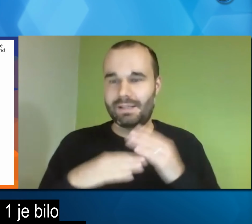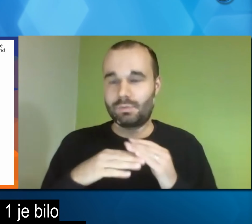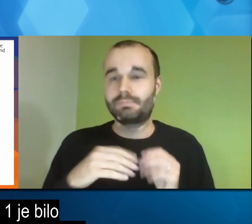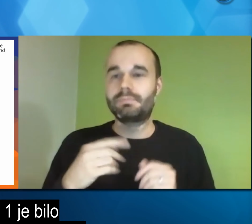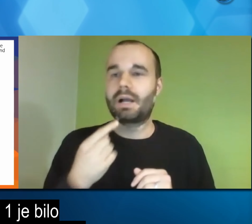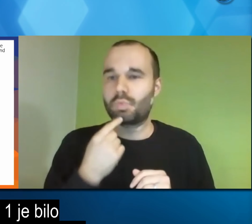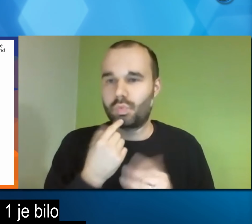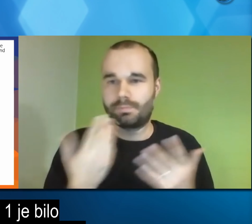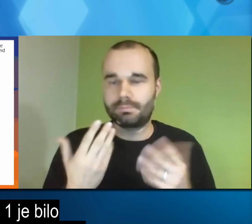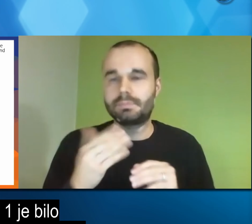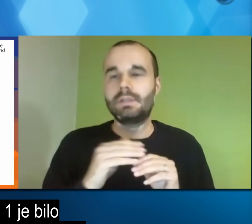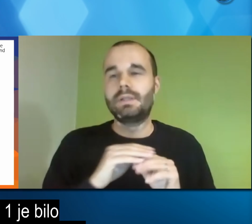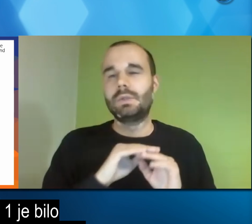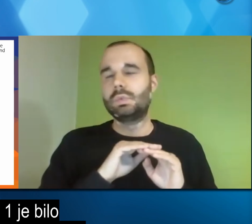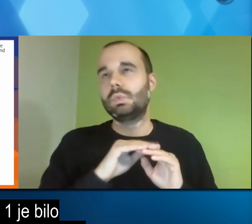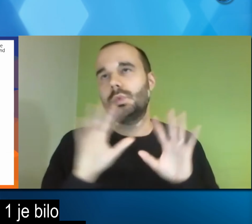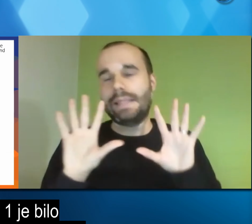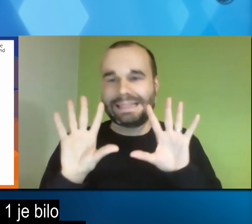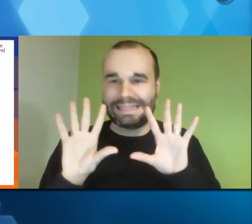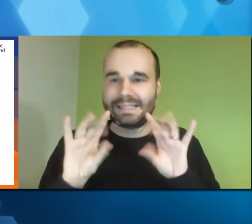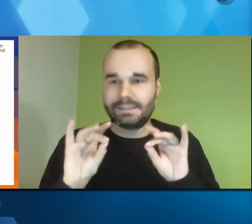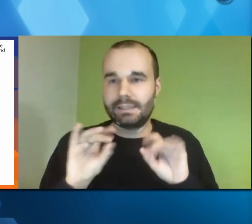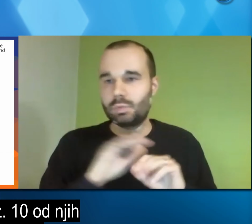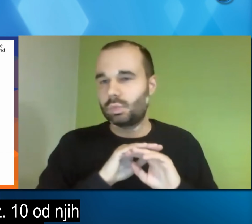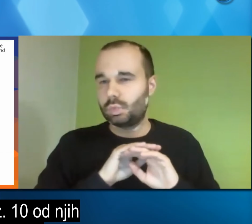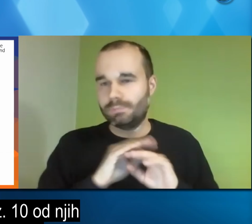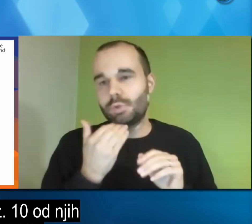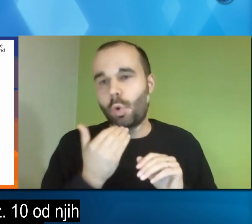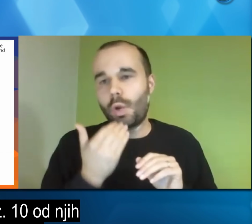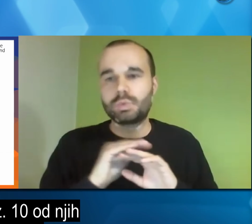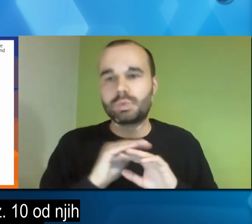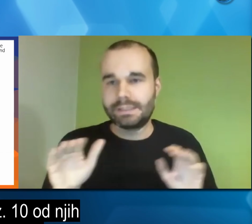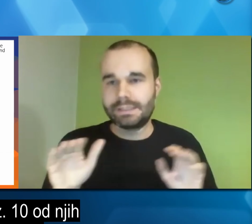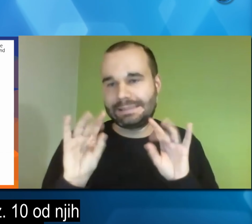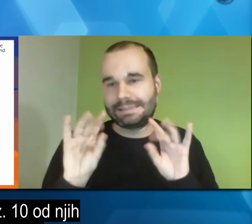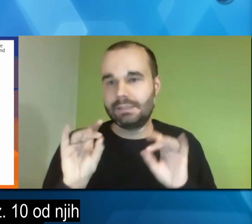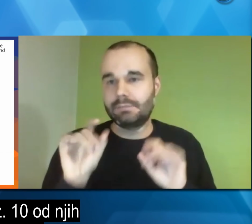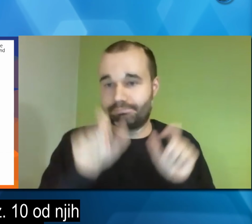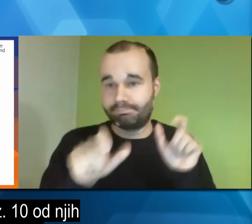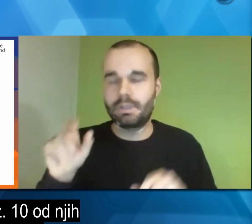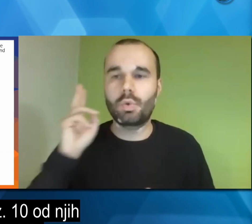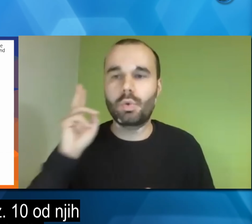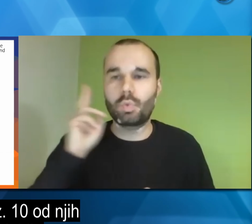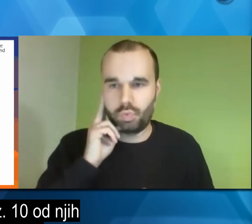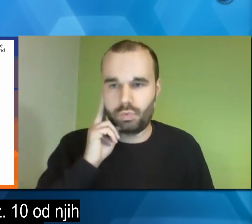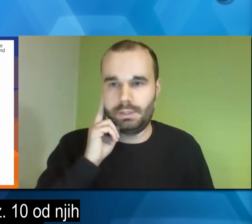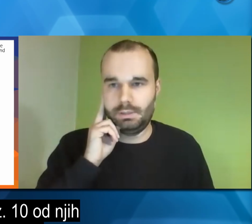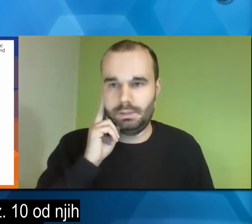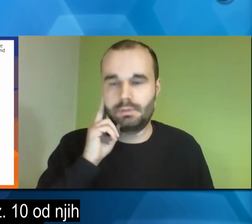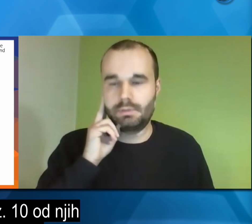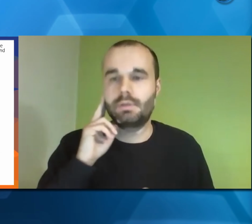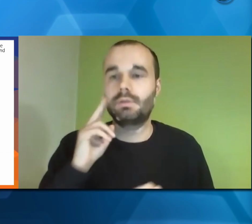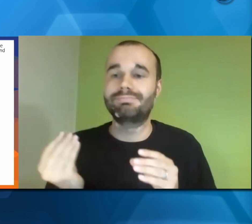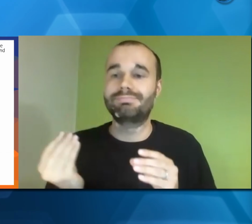v skupini 1 je bilo 11 stanovalcev invalidov, skoraj vsi oziroma 10 od njih je bilo